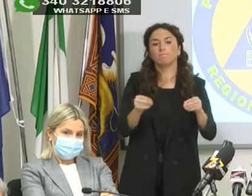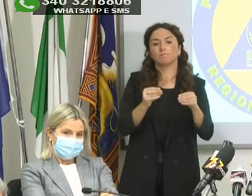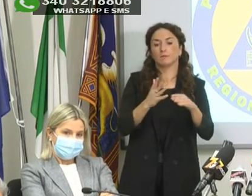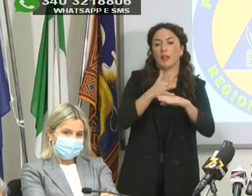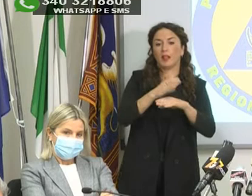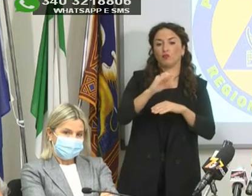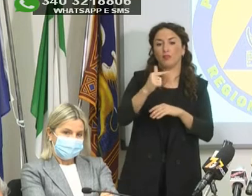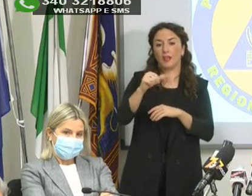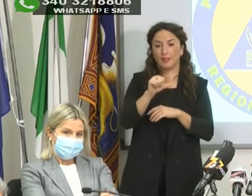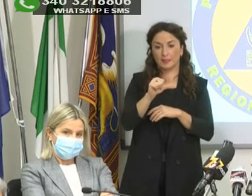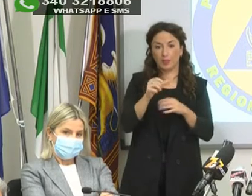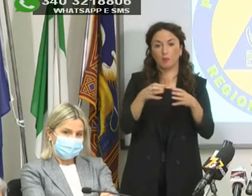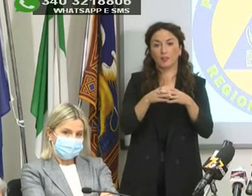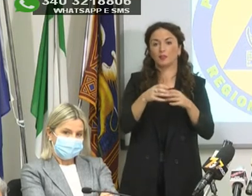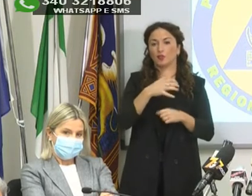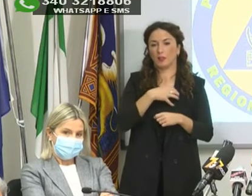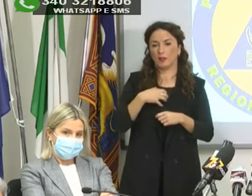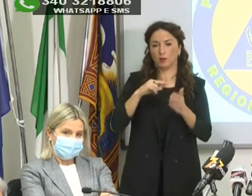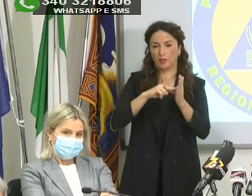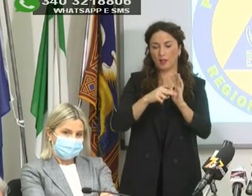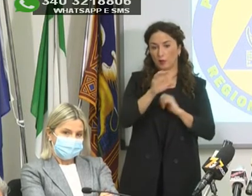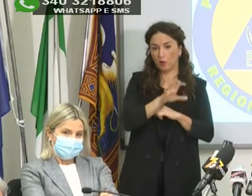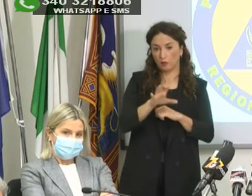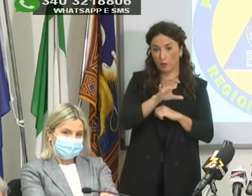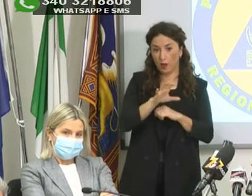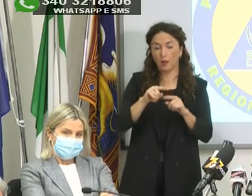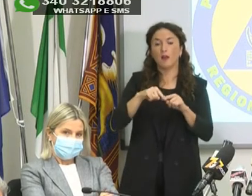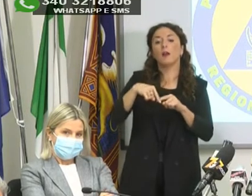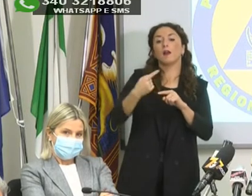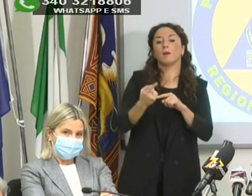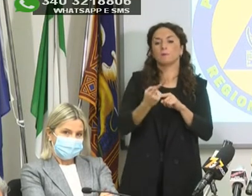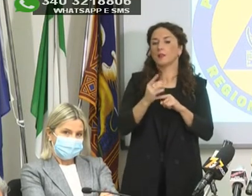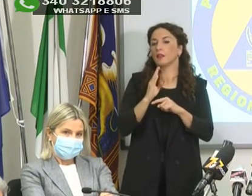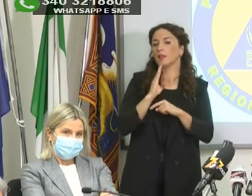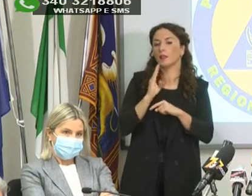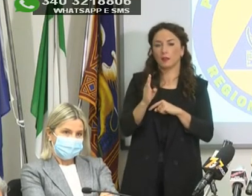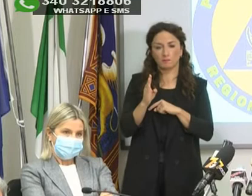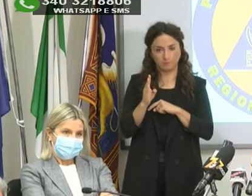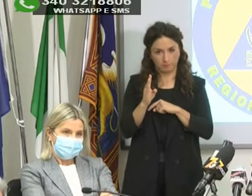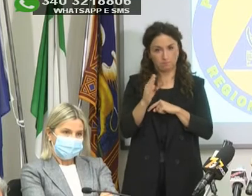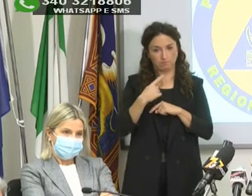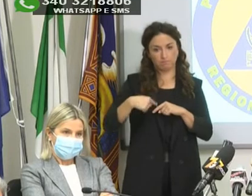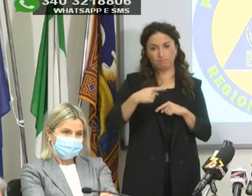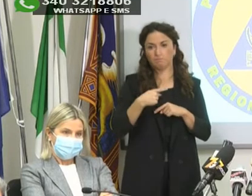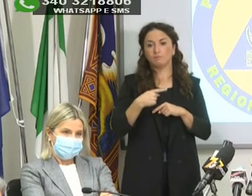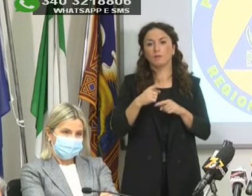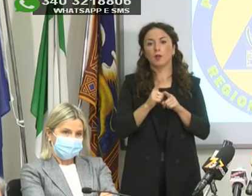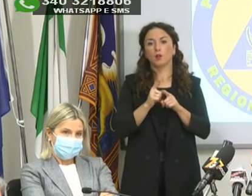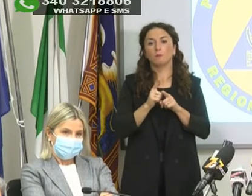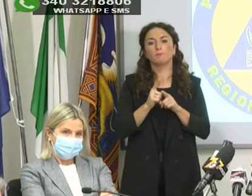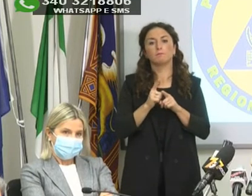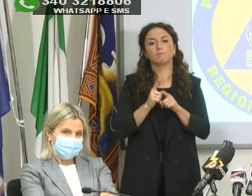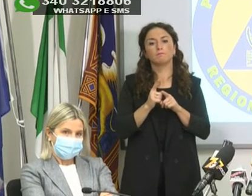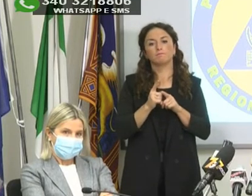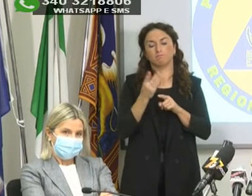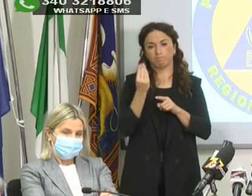Tecnico Scientifico Regionale, e poi ovviamente direttamente lo acquisiremo come soggetto attuatore